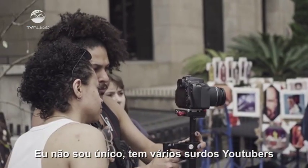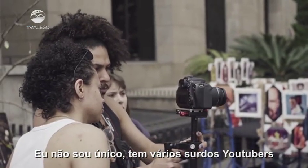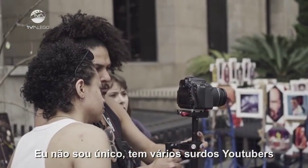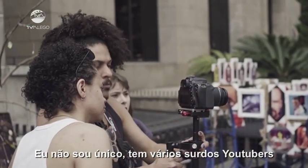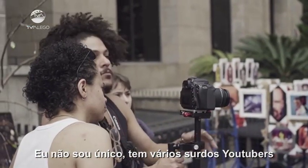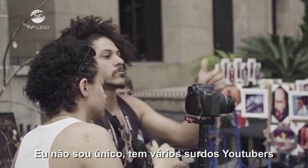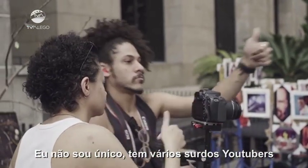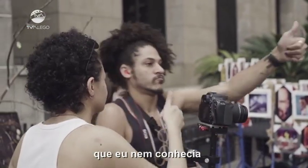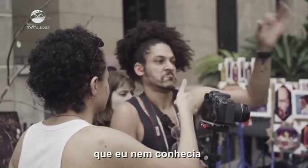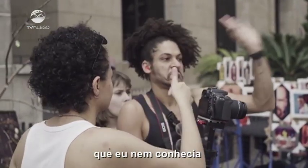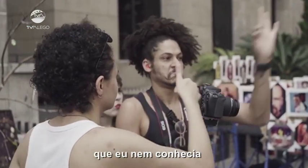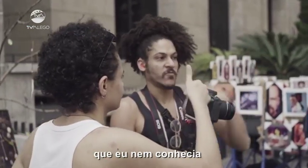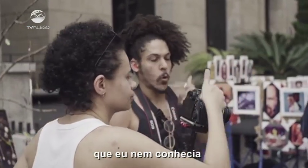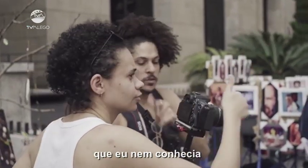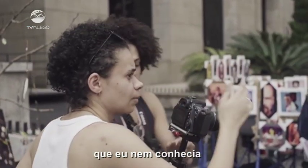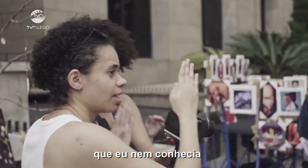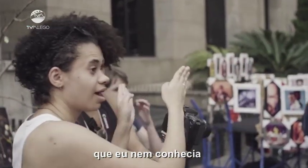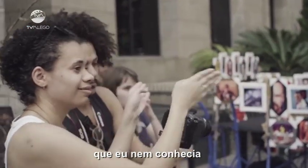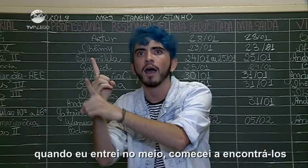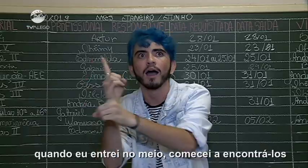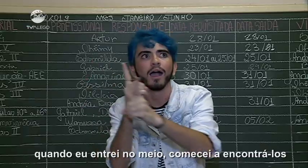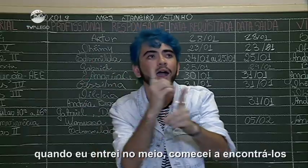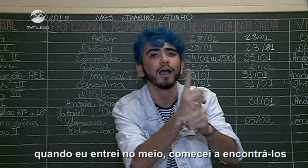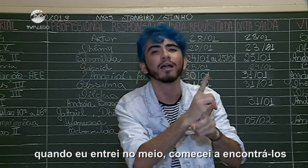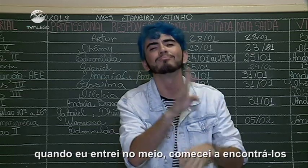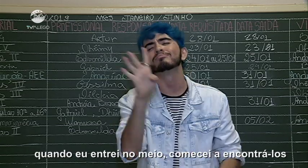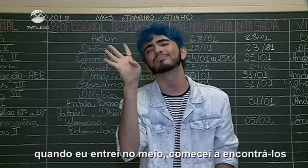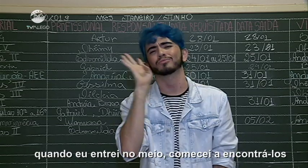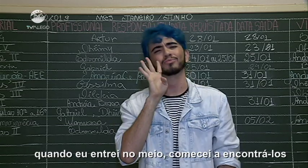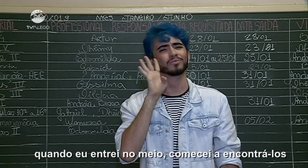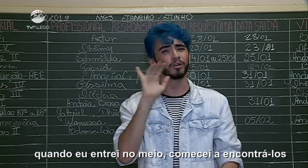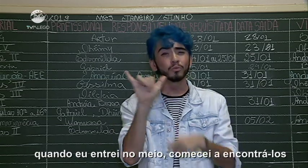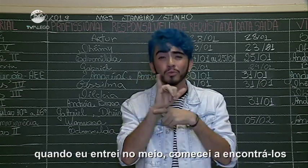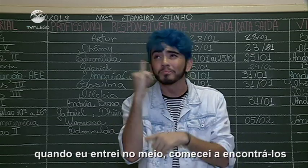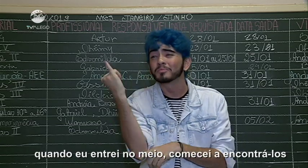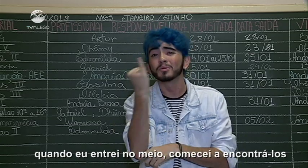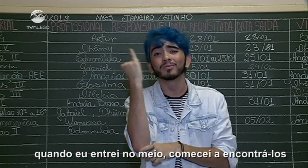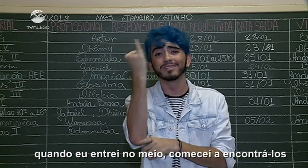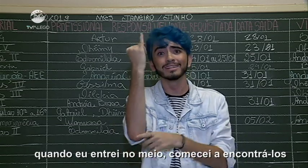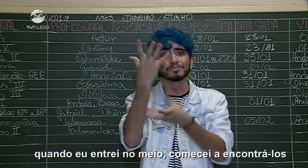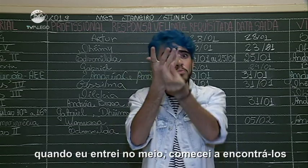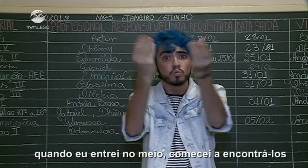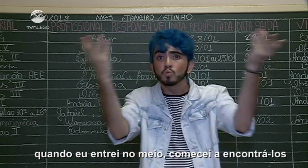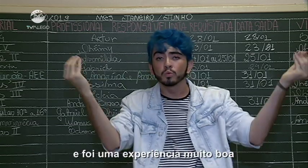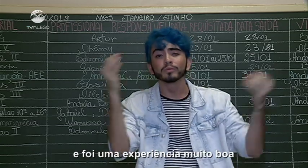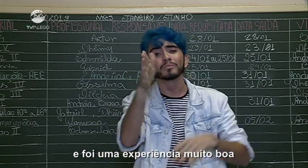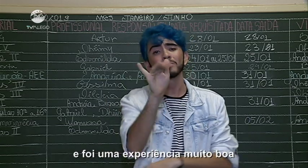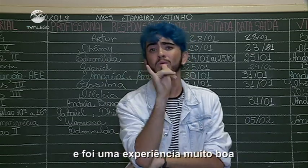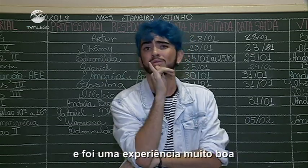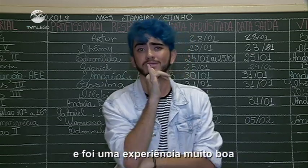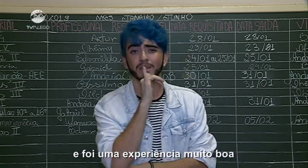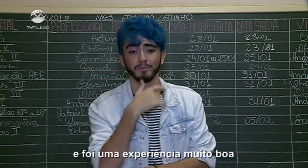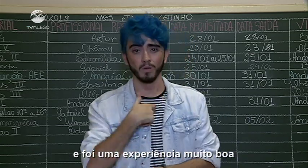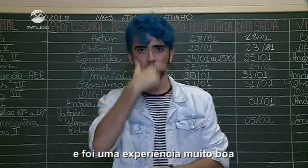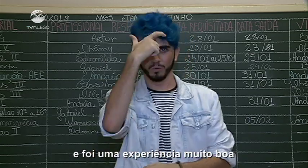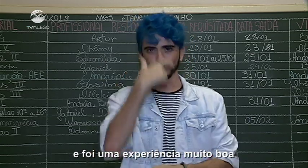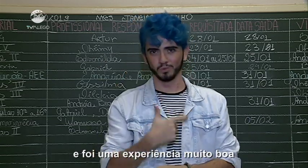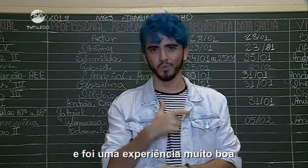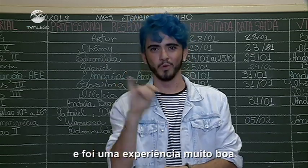youtubers, que eu nem conhecia. Quando eu entrei no meio, comecei a encontrá-los. E foi uma experiência muito